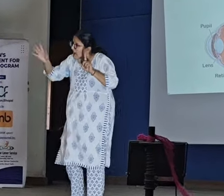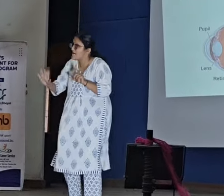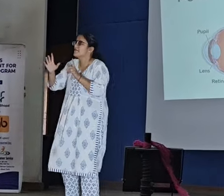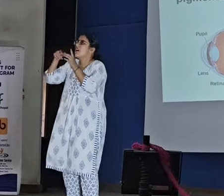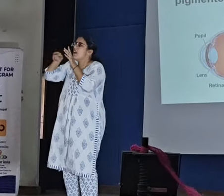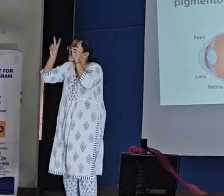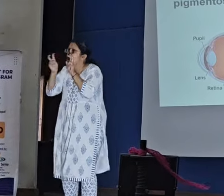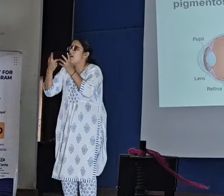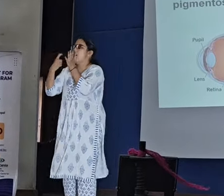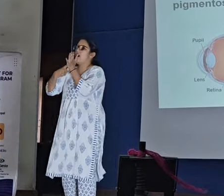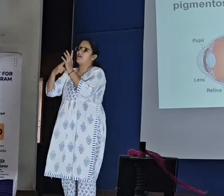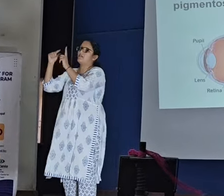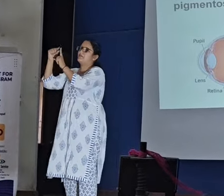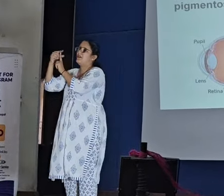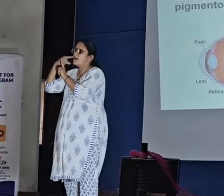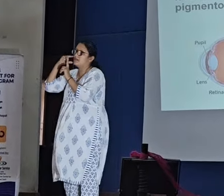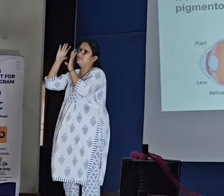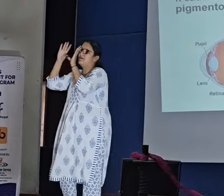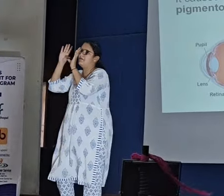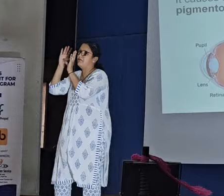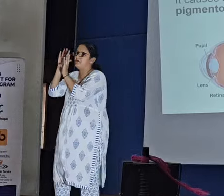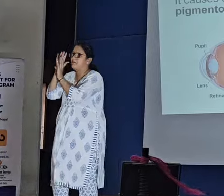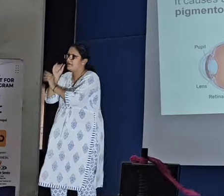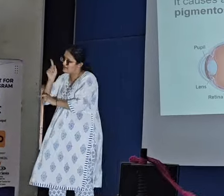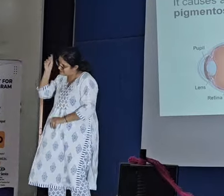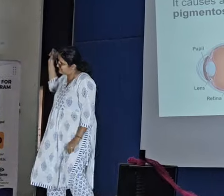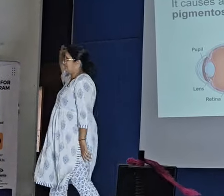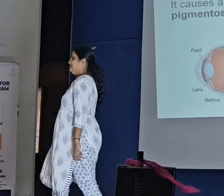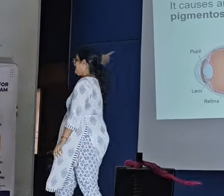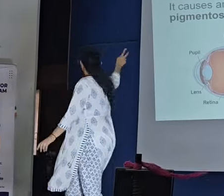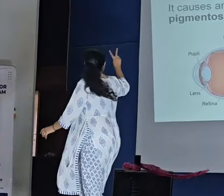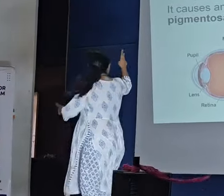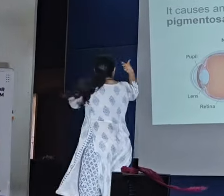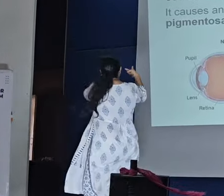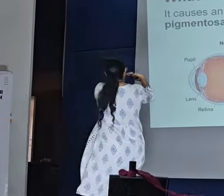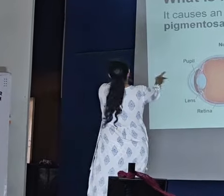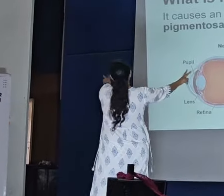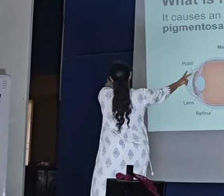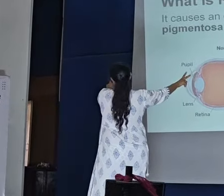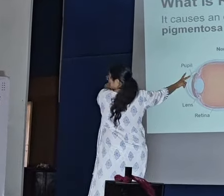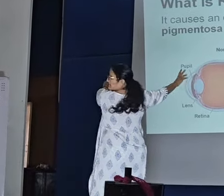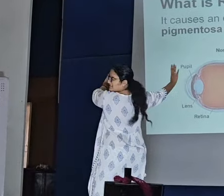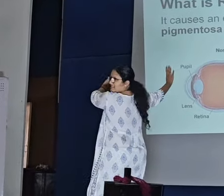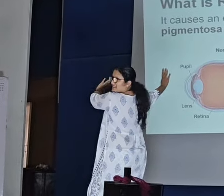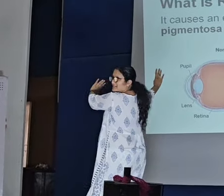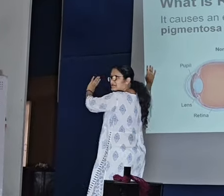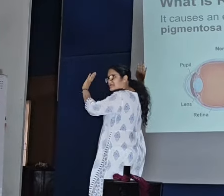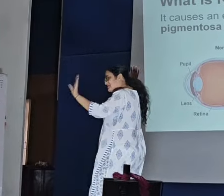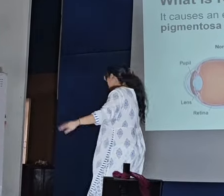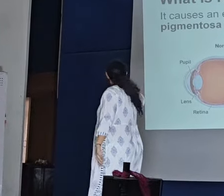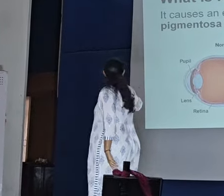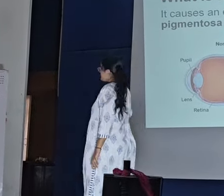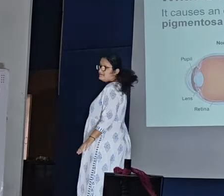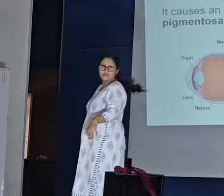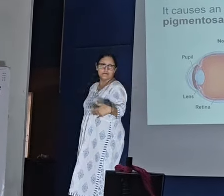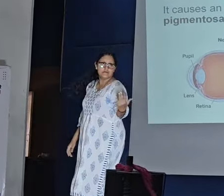रेटिनिटिस पिगमेंटोसा मेरे को है, और साथ ही मैं देख पा रही हूँ कि देखो पीछे से जो आई बोल है मेरा भी ऐसा है।